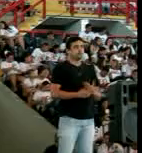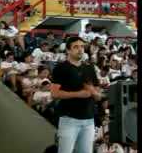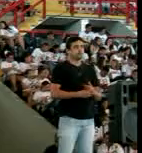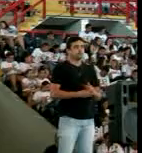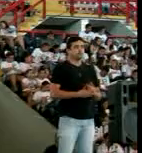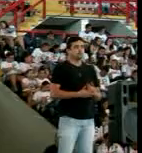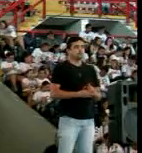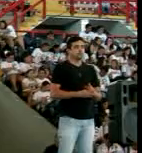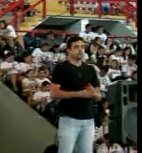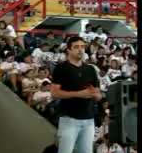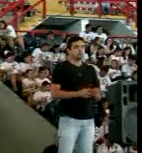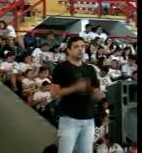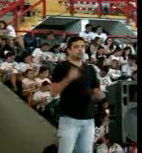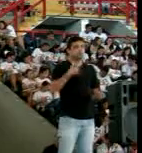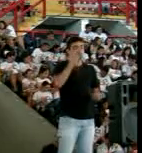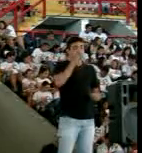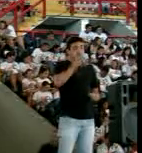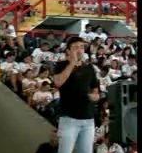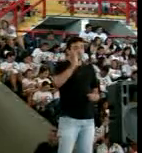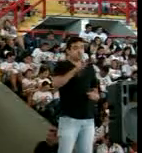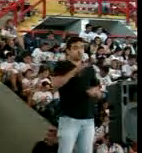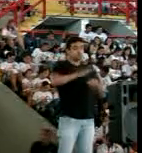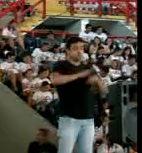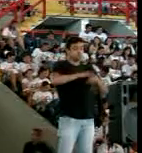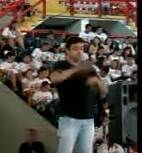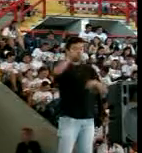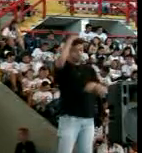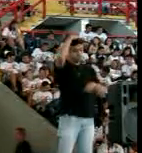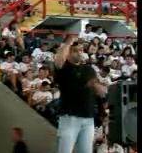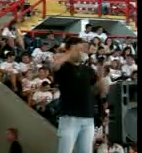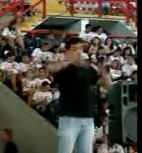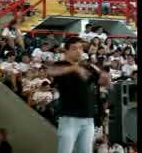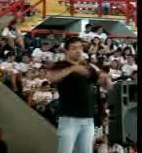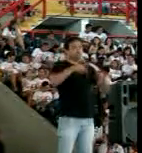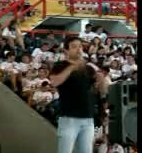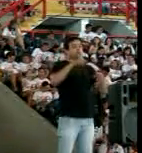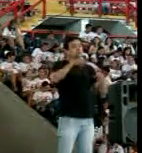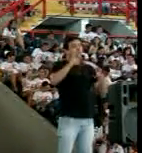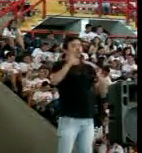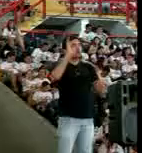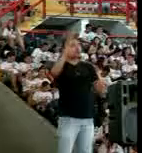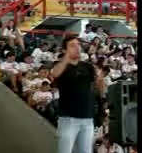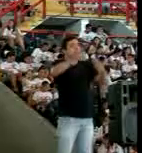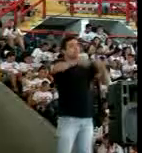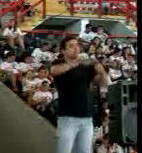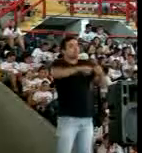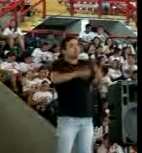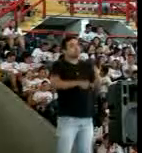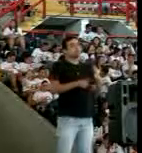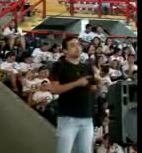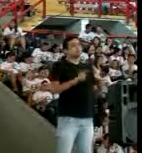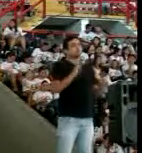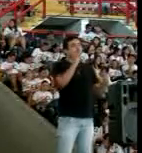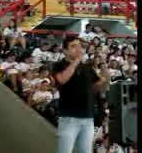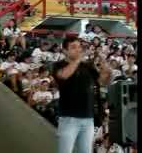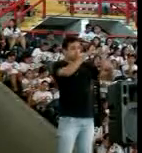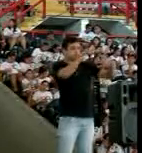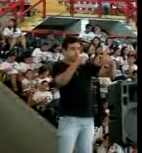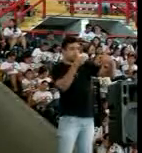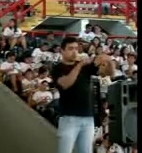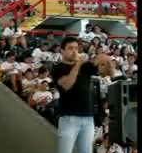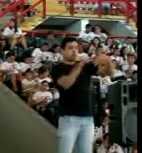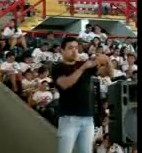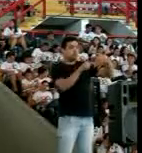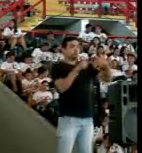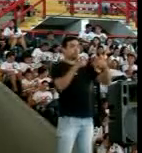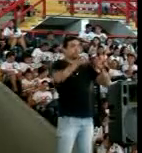Ele está falando então da abdicação do Dom Pedro, foi resultado de uma crise. E ele quer saber o que não foi a